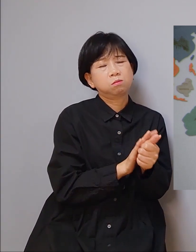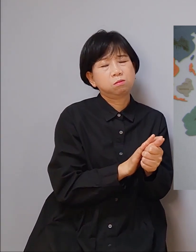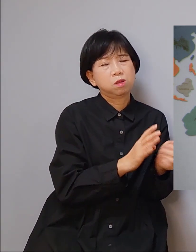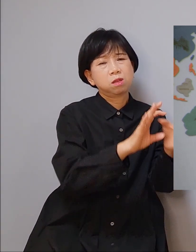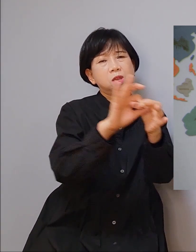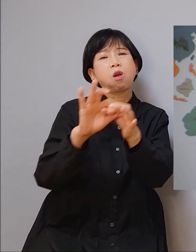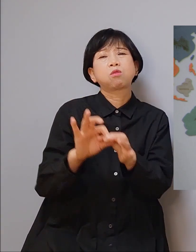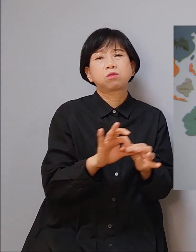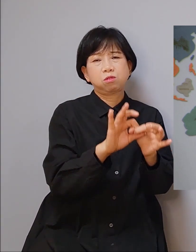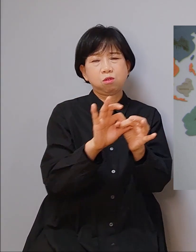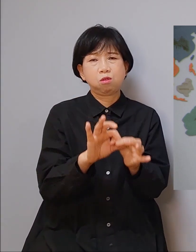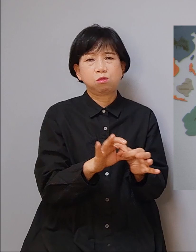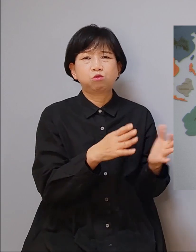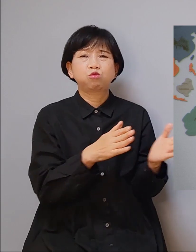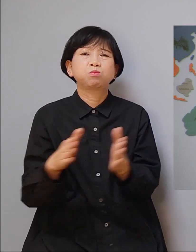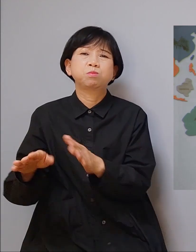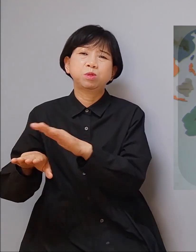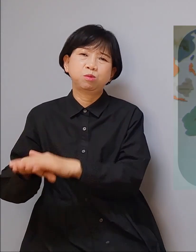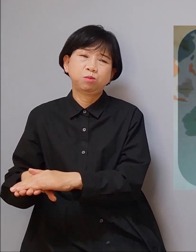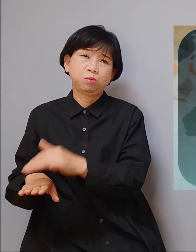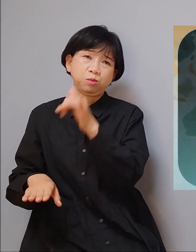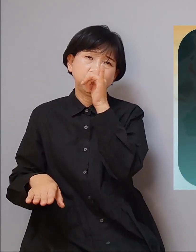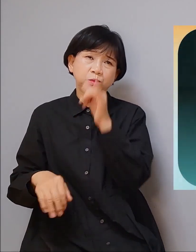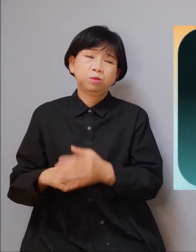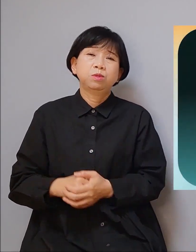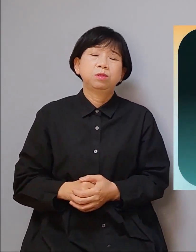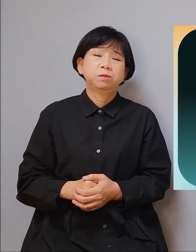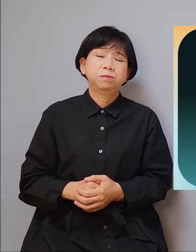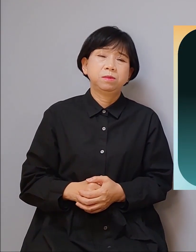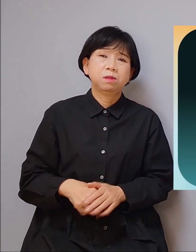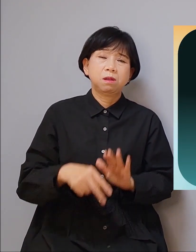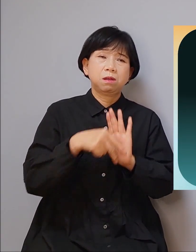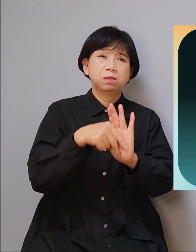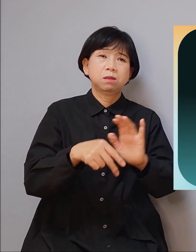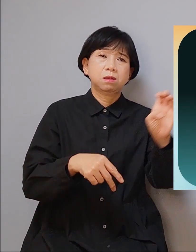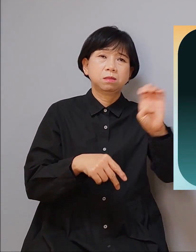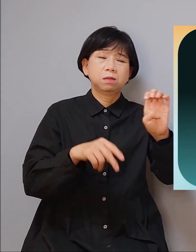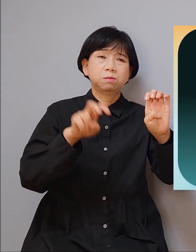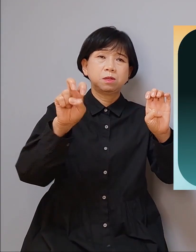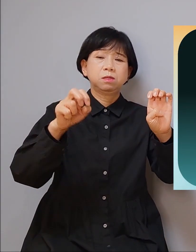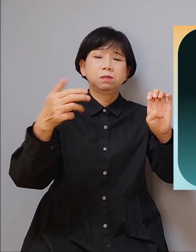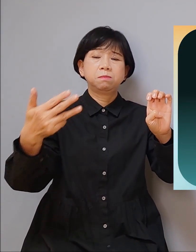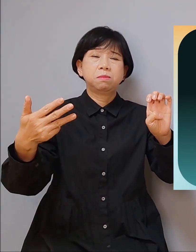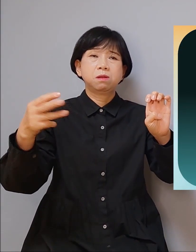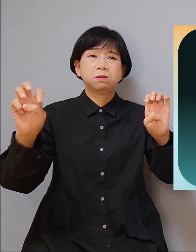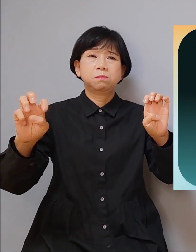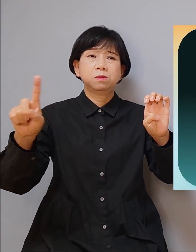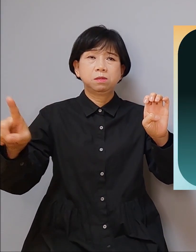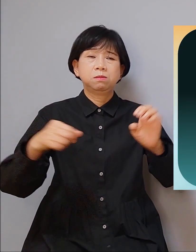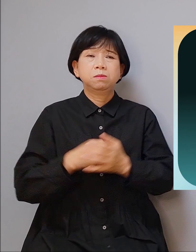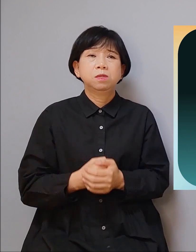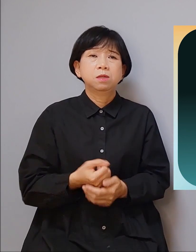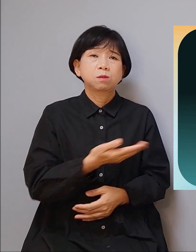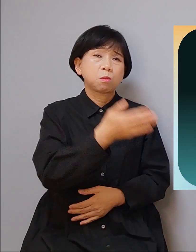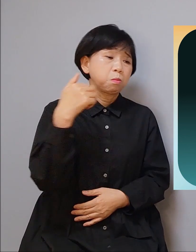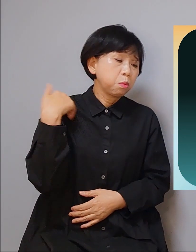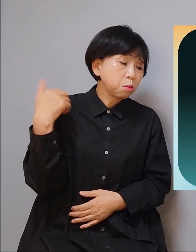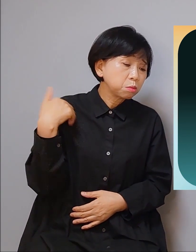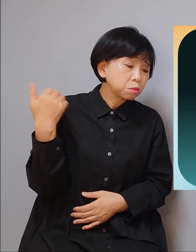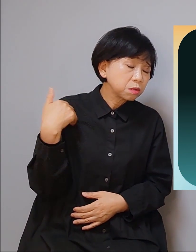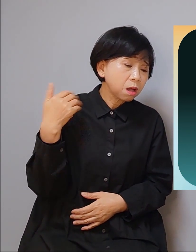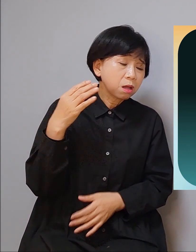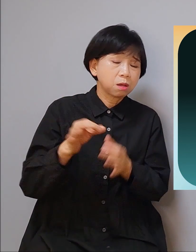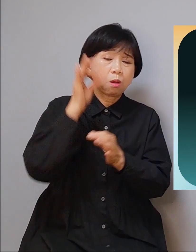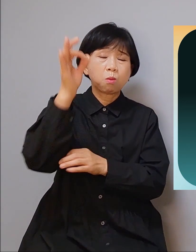놓으시고 있는 겁니다. 28절에서 31절 말씀을 한 번 더 보겠습니다. 너는 알지 못하였느냐 듣지 못하였느냐